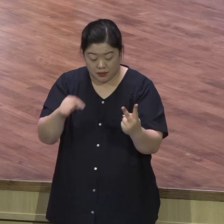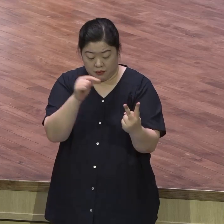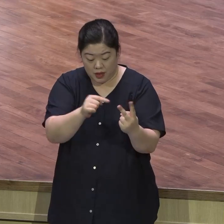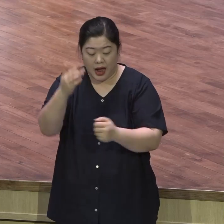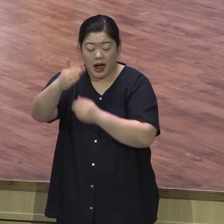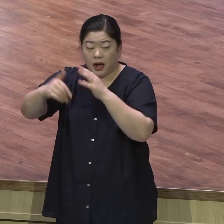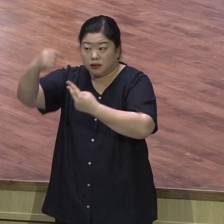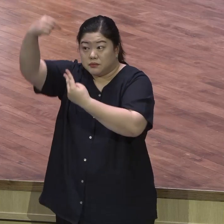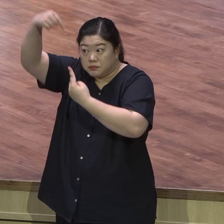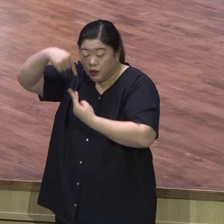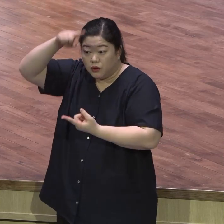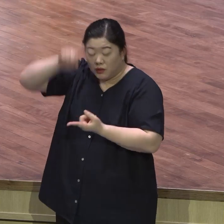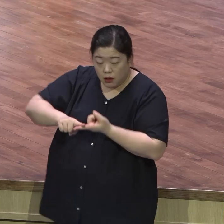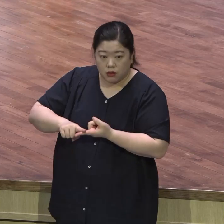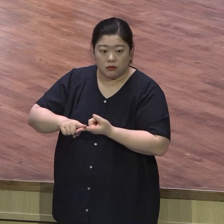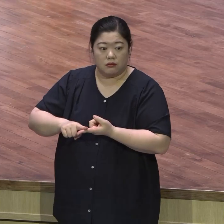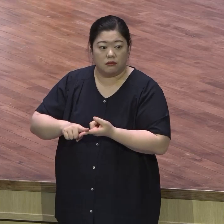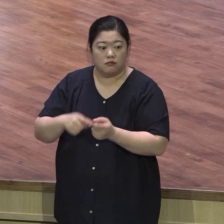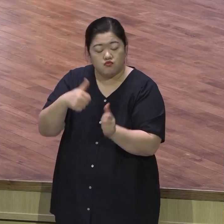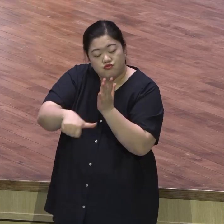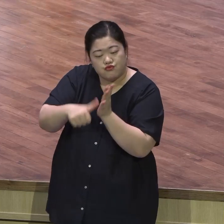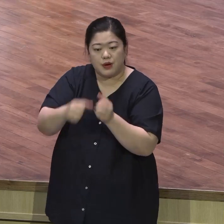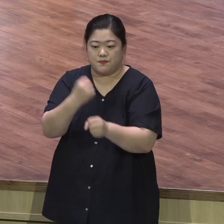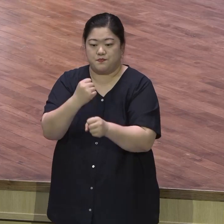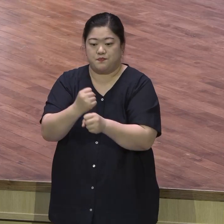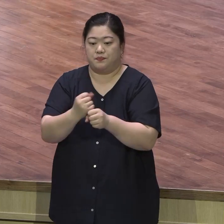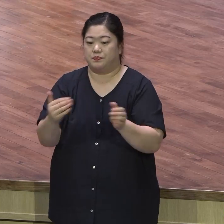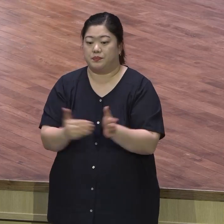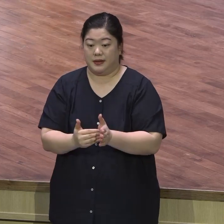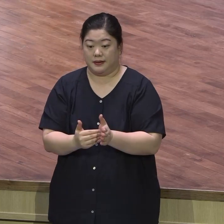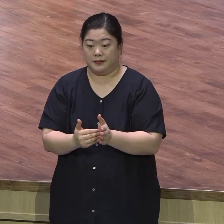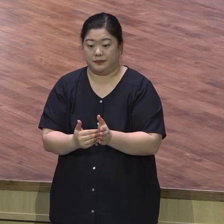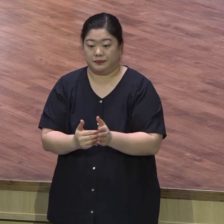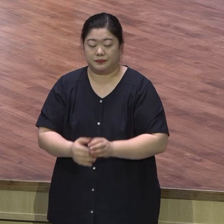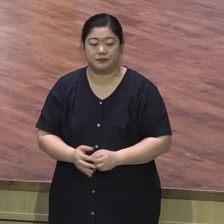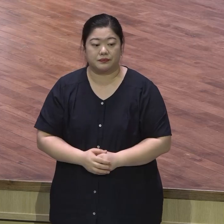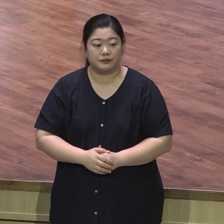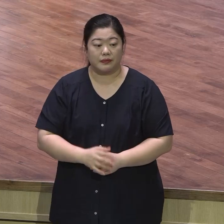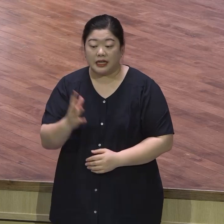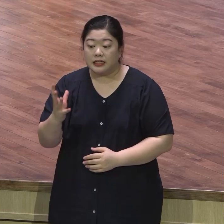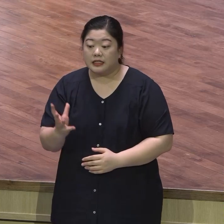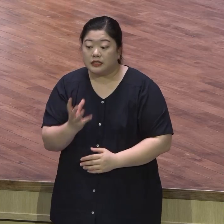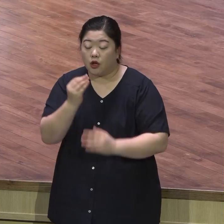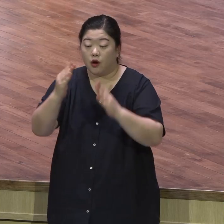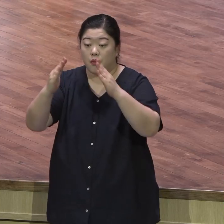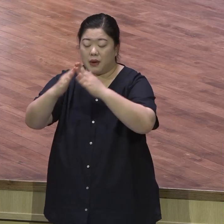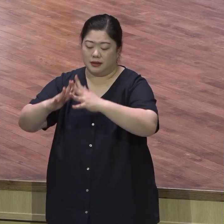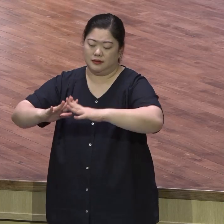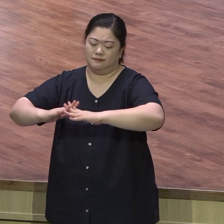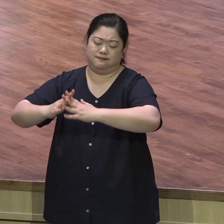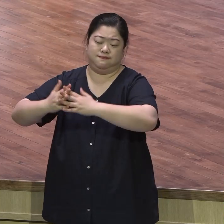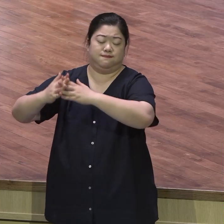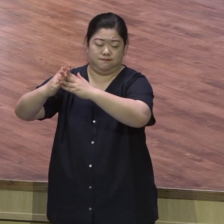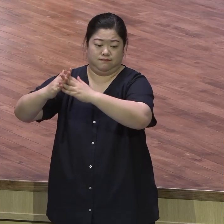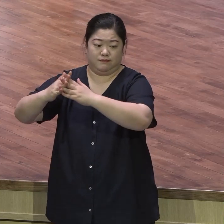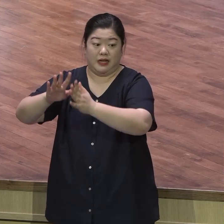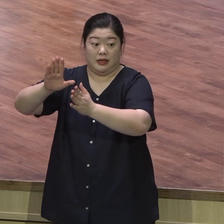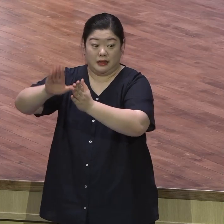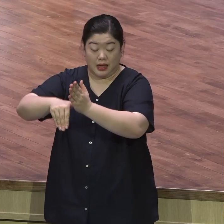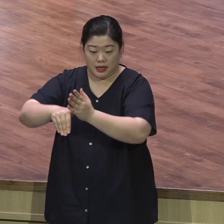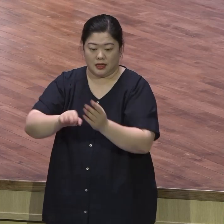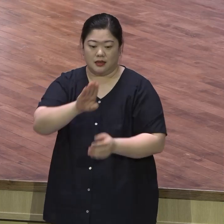명령하신 대로 할 것이니라 하나님께서 말씀하신 성막건축이 대표적으로 쓰임한 인물이 여기